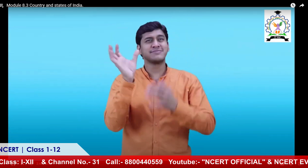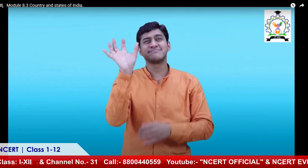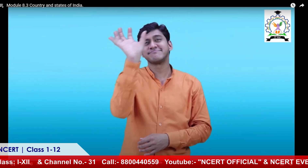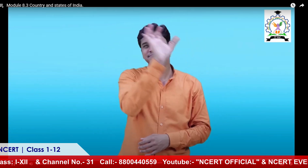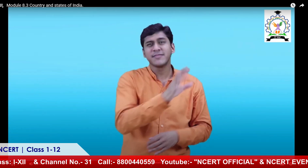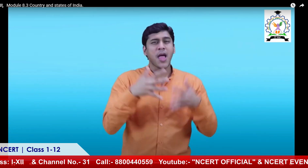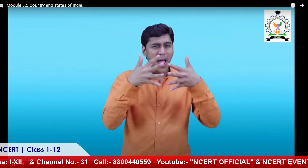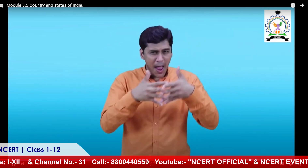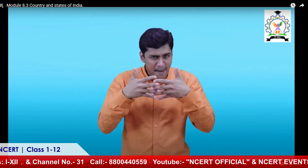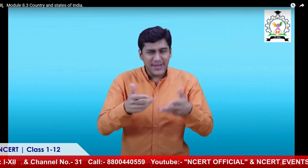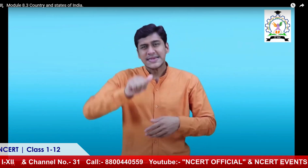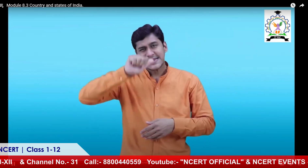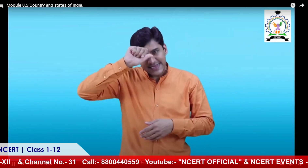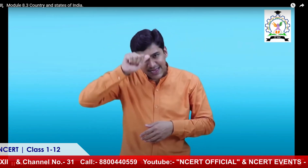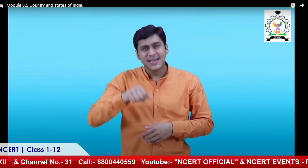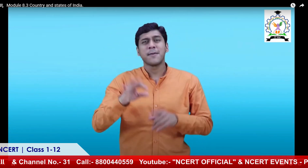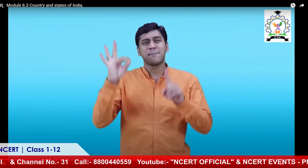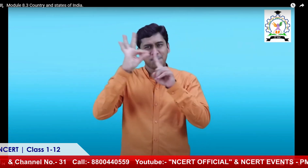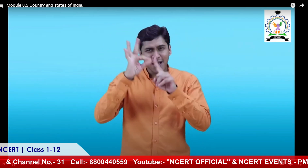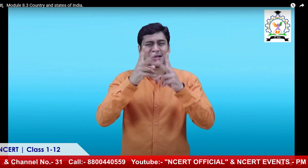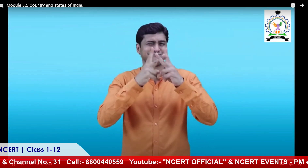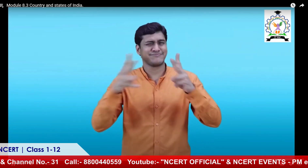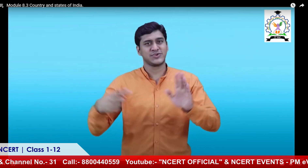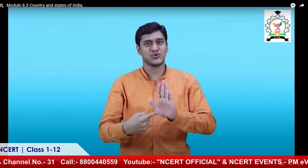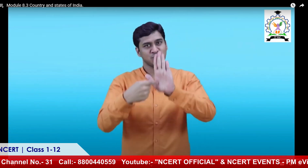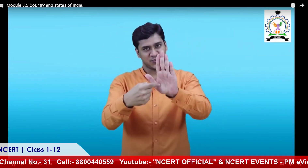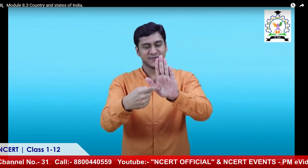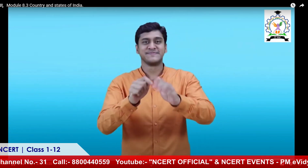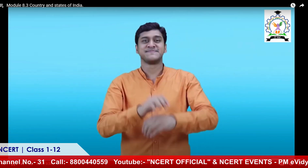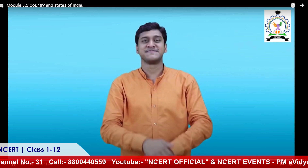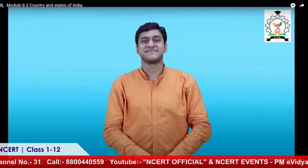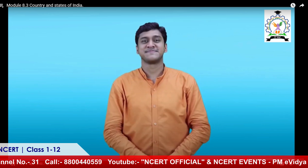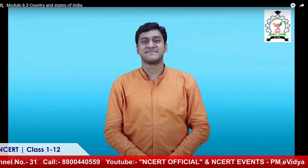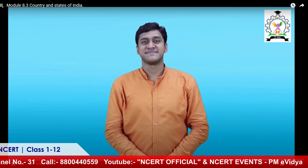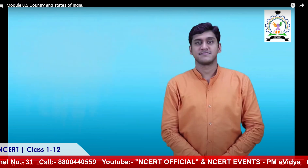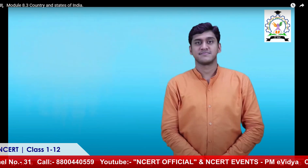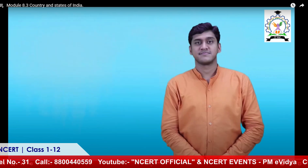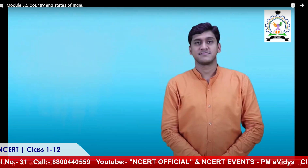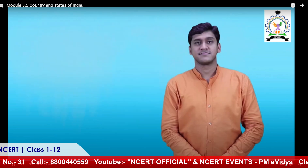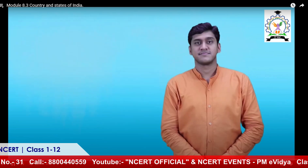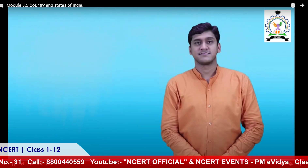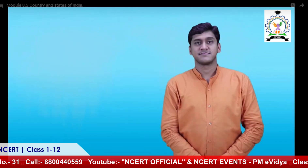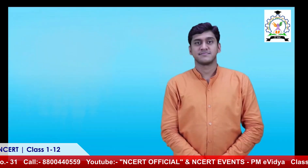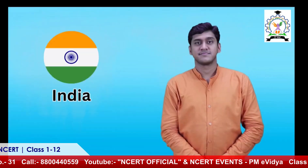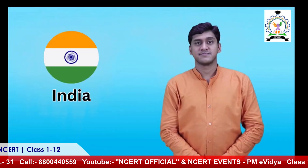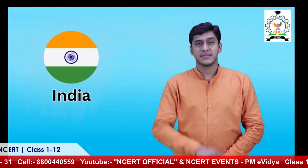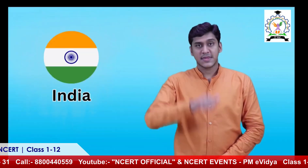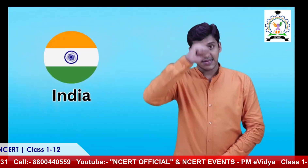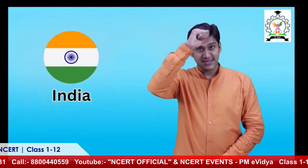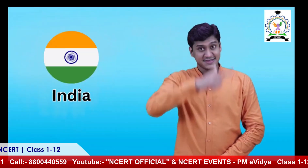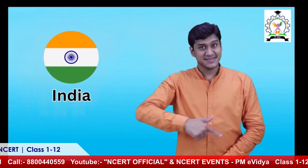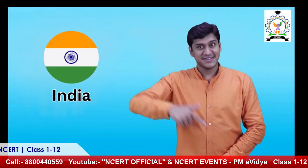विषय विश्व में अलग अलग प्रकार के देश अमेरिका, ऑस्ट्रेलिया और पाकिस्तान।